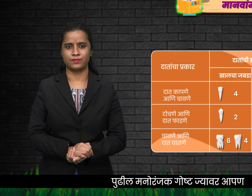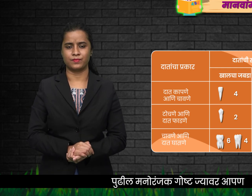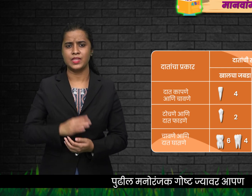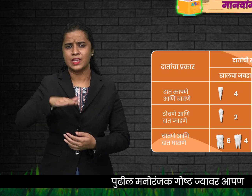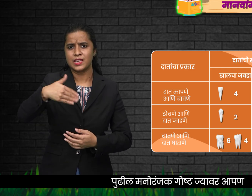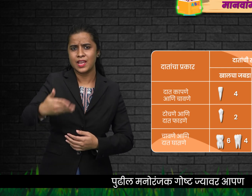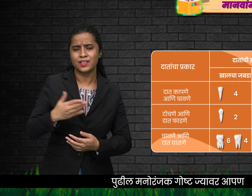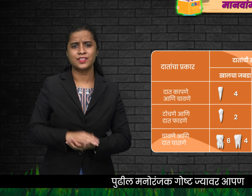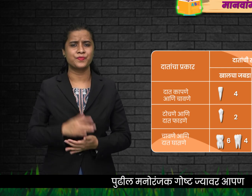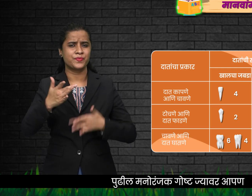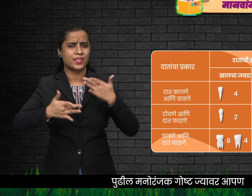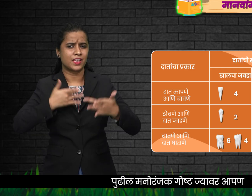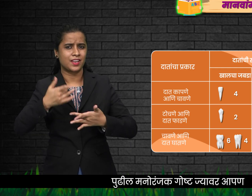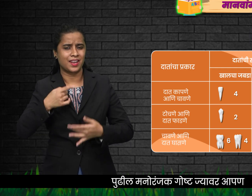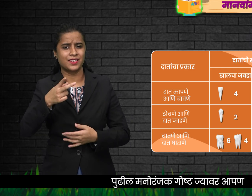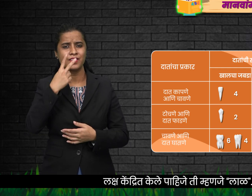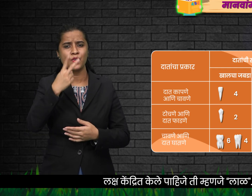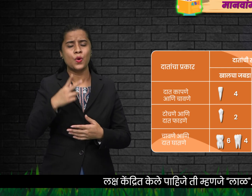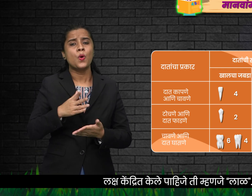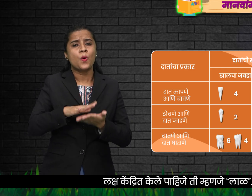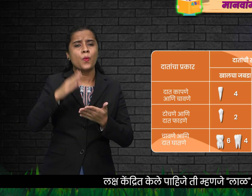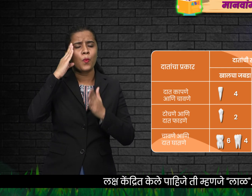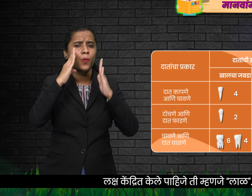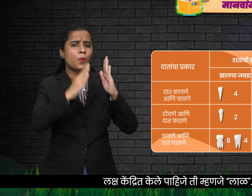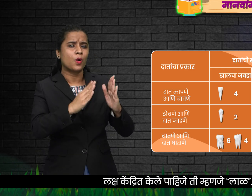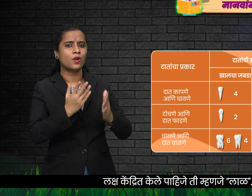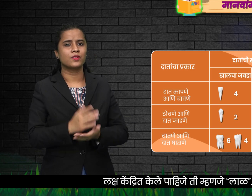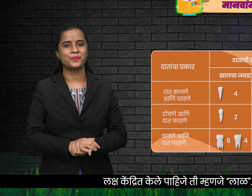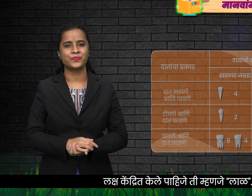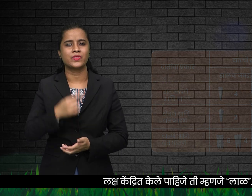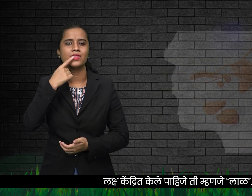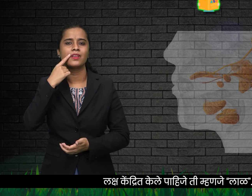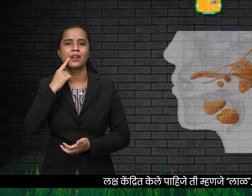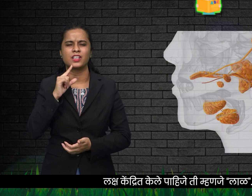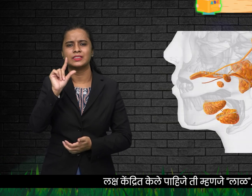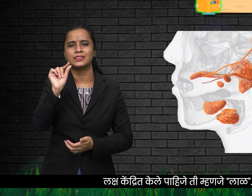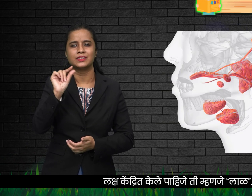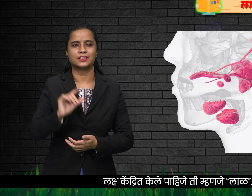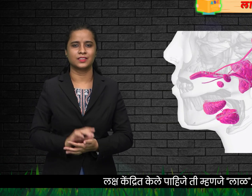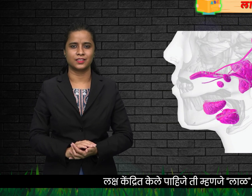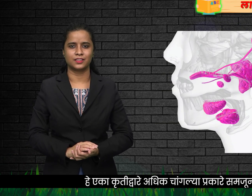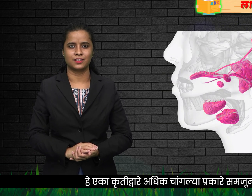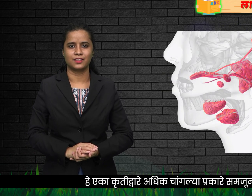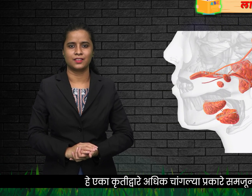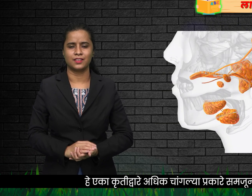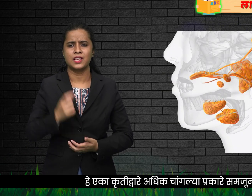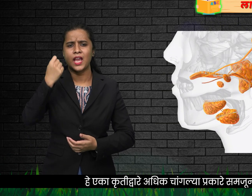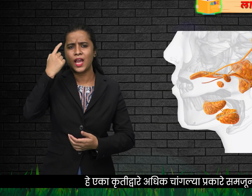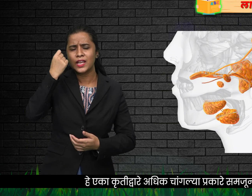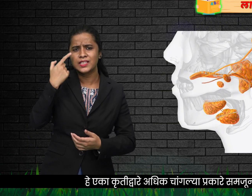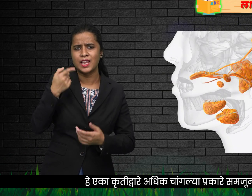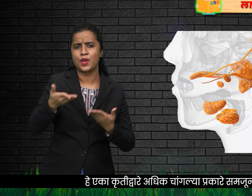पुढील मनोरंजक गोष्ट ज्यावर आपण लक्ष केंद्रित केले पाहिजे ती म्हणजे लाळ. हे